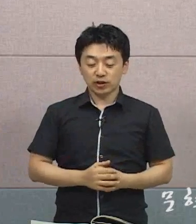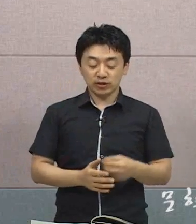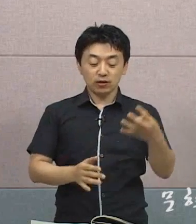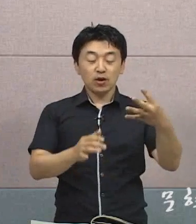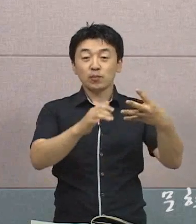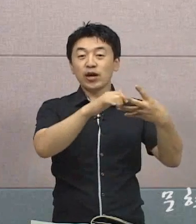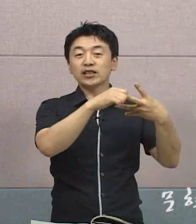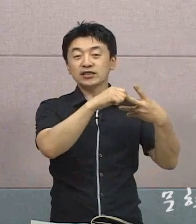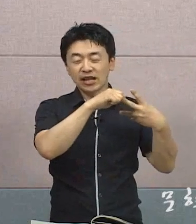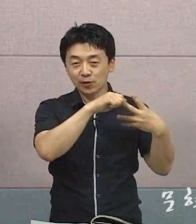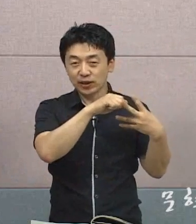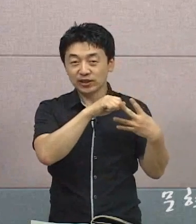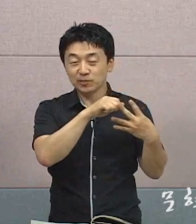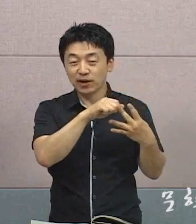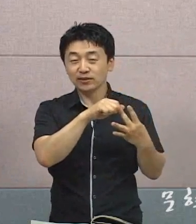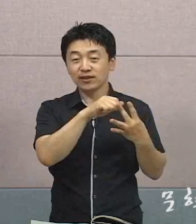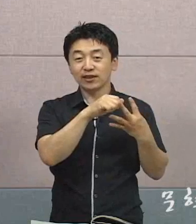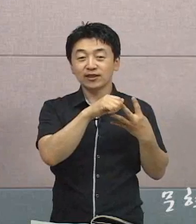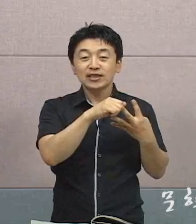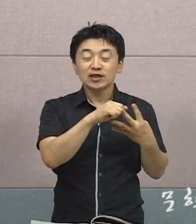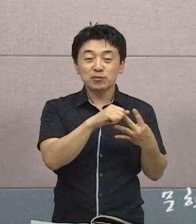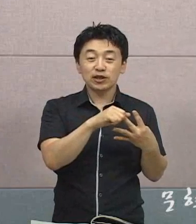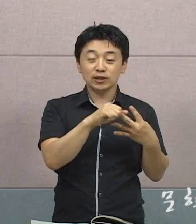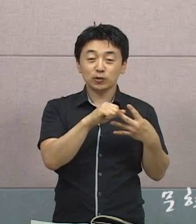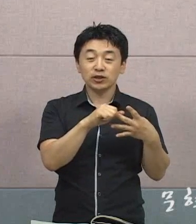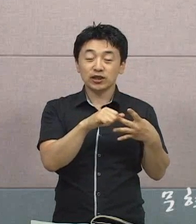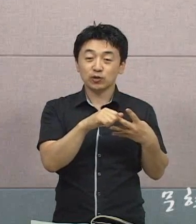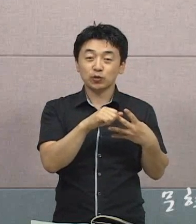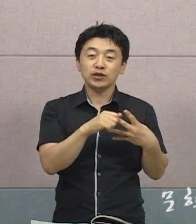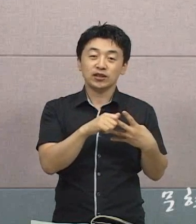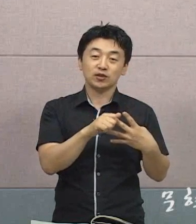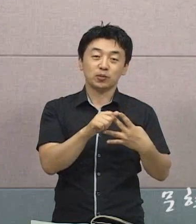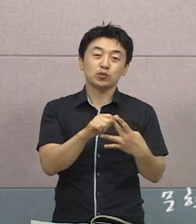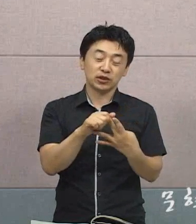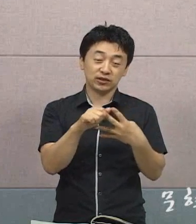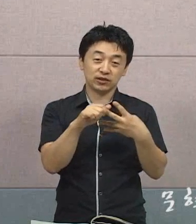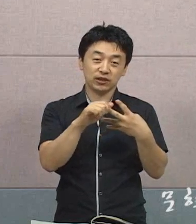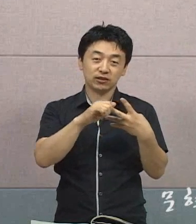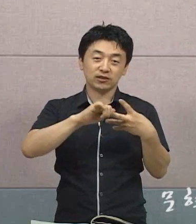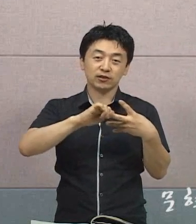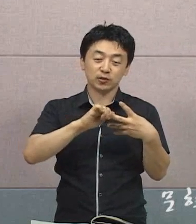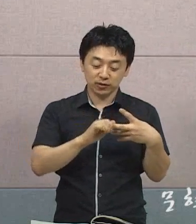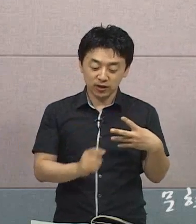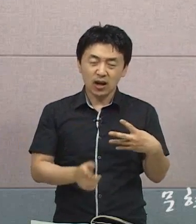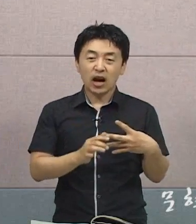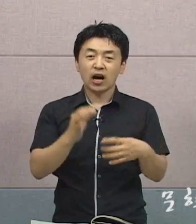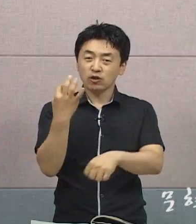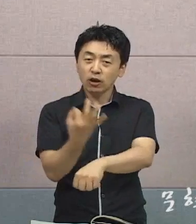되는데요. 모양은 잘 알고 계시지만 의미를 농식 단어로 또 있다라는 걸 모르고 계셨을 거예요. 그래서 여러분들이 이거 할 수